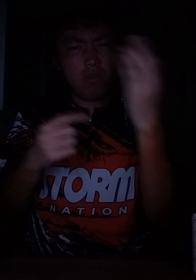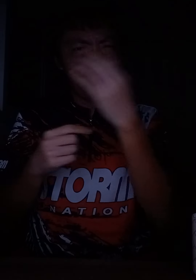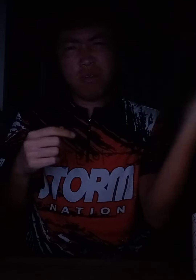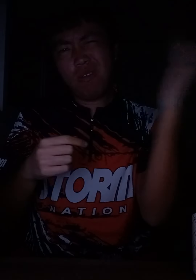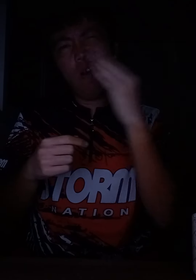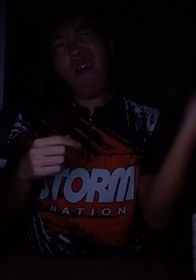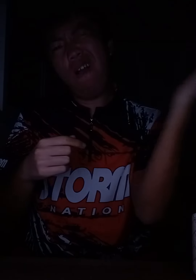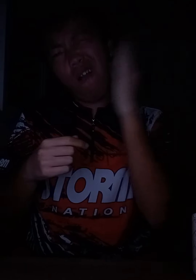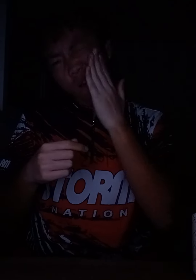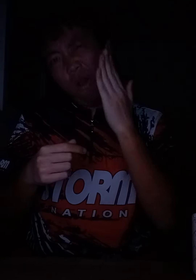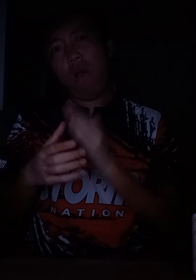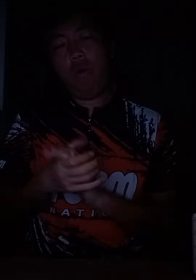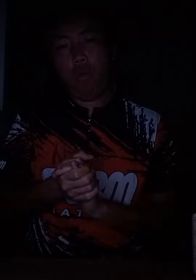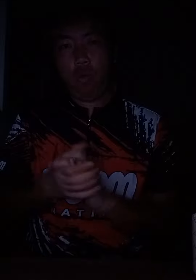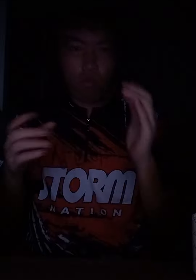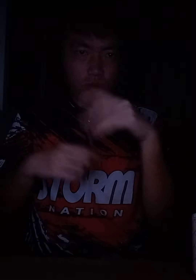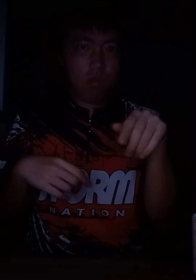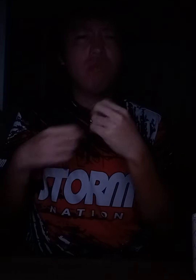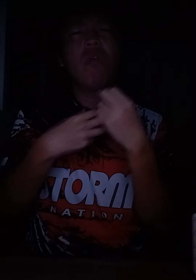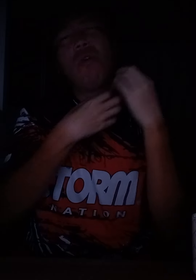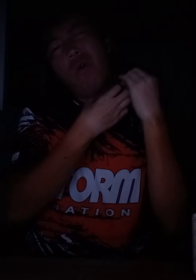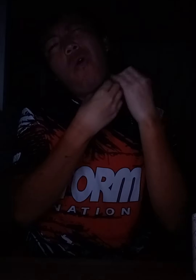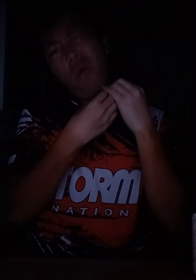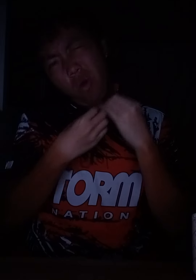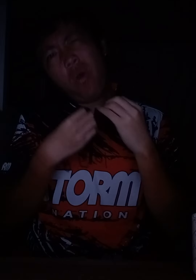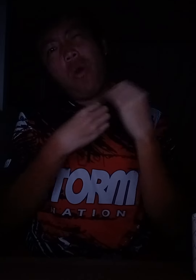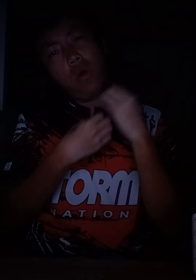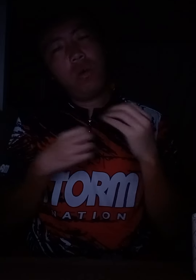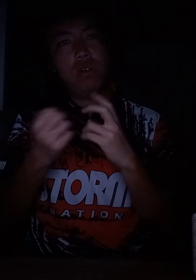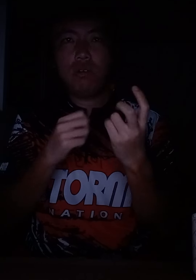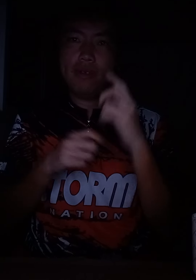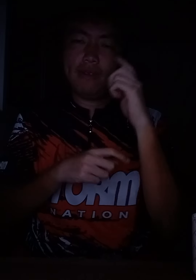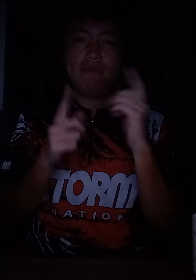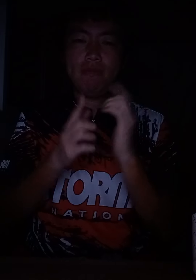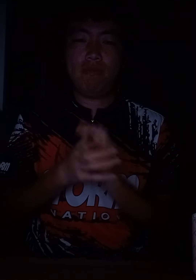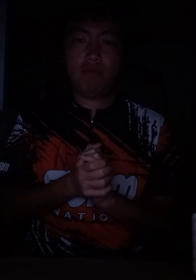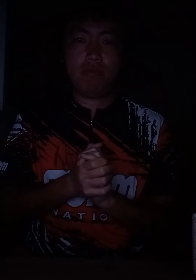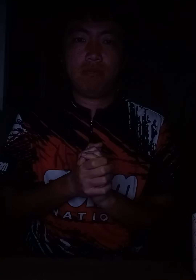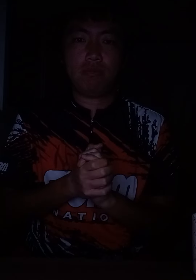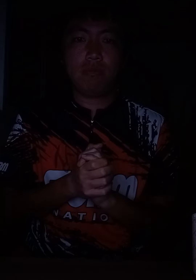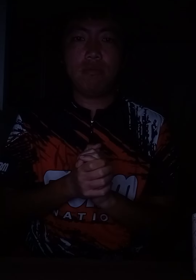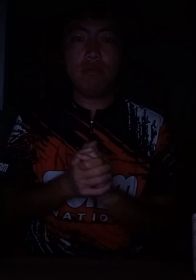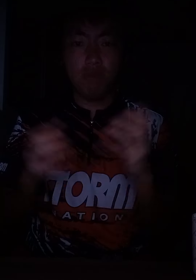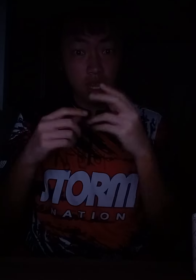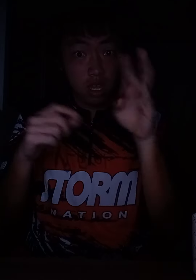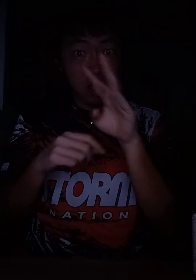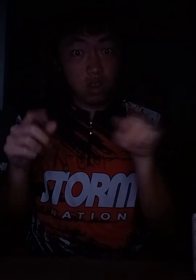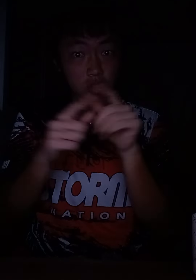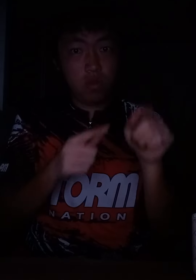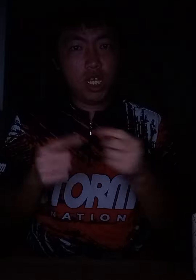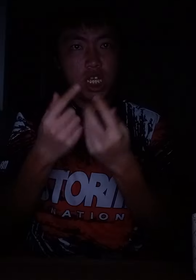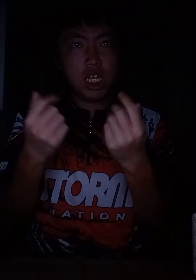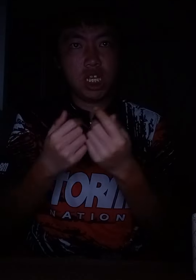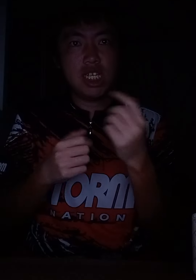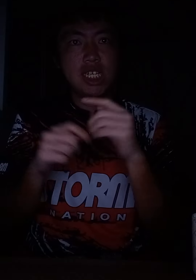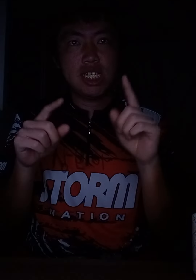얼굴을 맞았고 다른 한 명은 목이 졸려 전치 3주 진단을 받았습니다. 상해 등의 혐의로 구속 기소된 50대